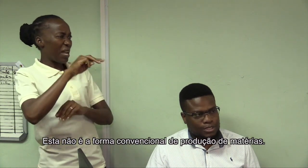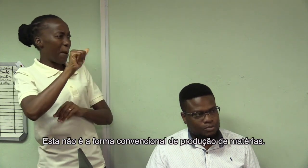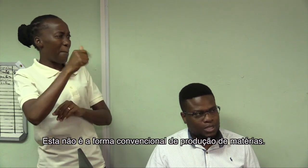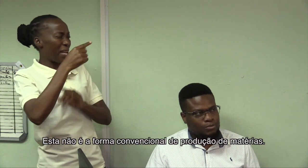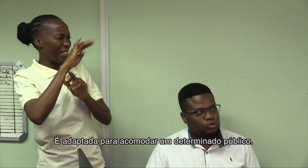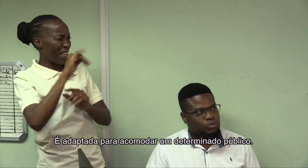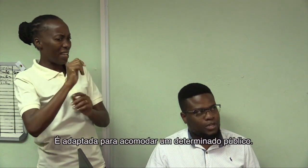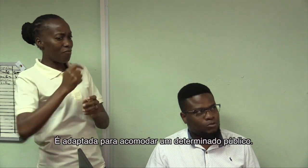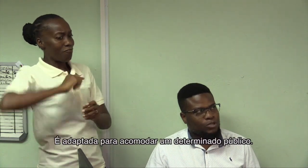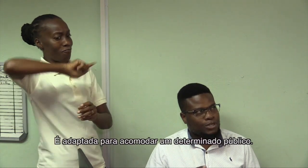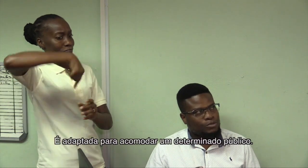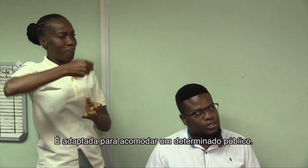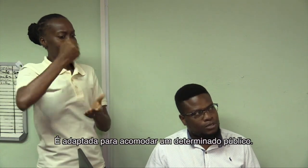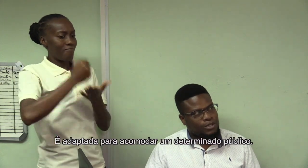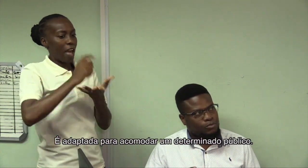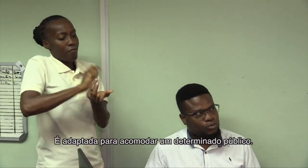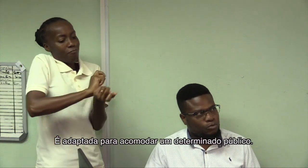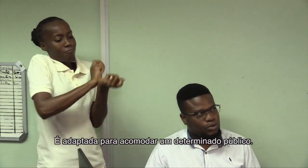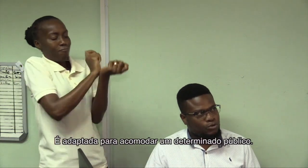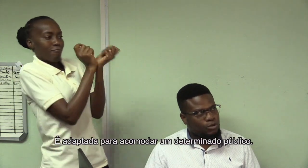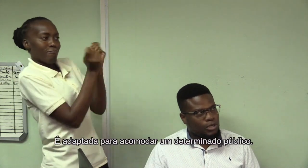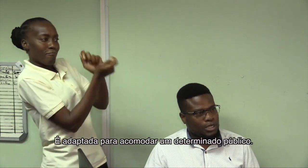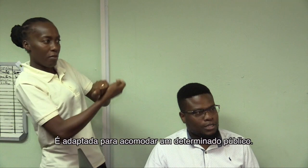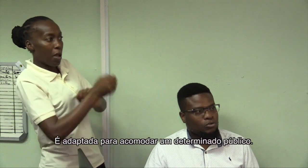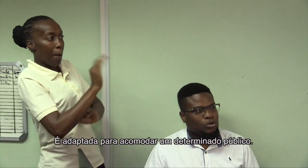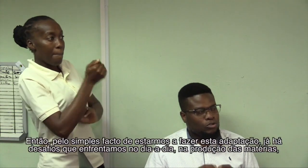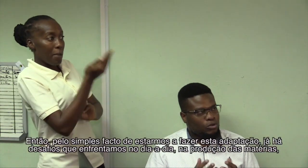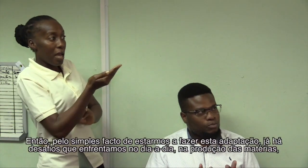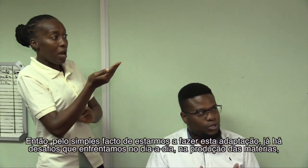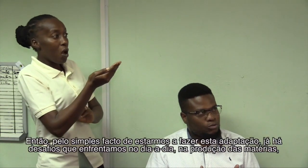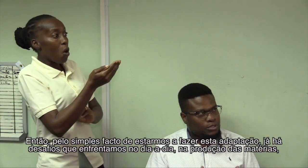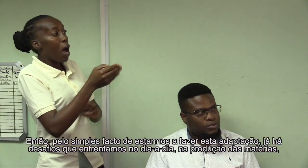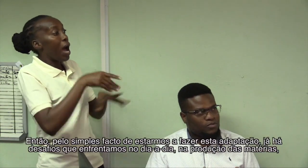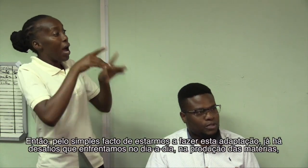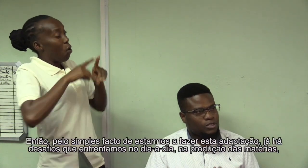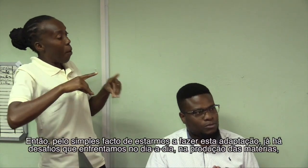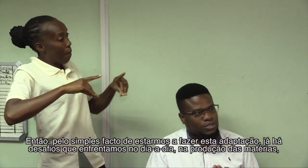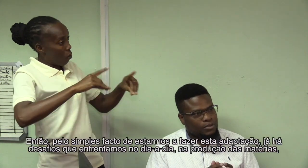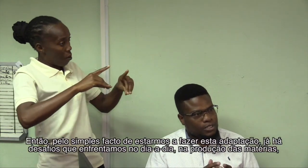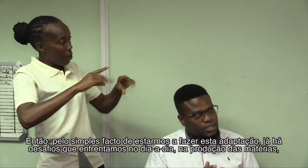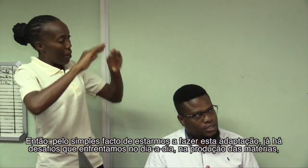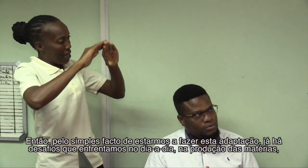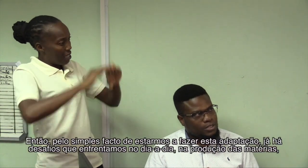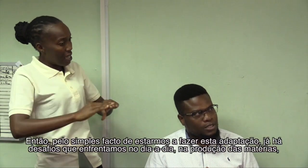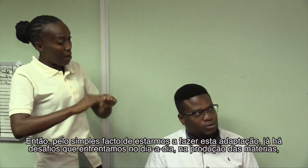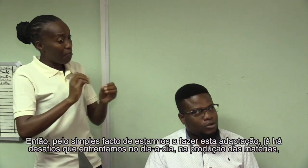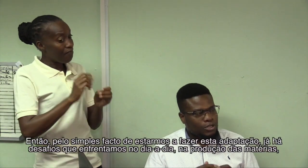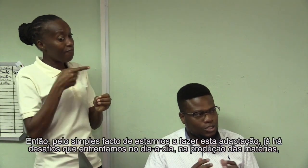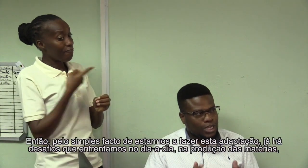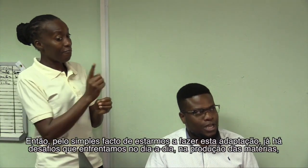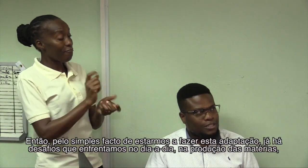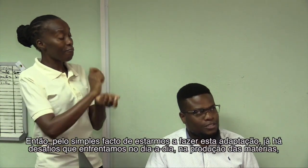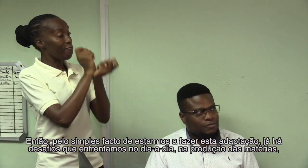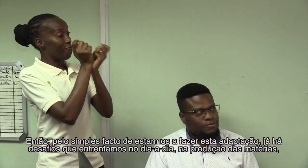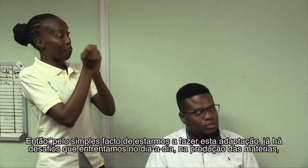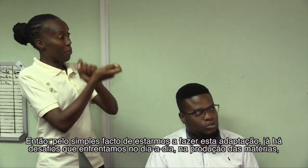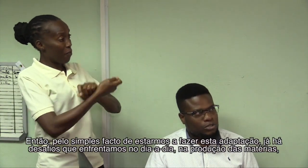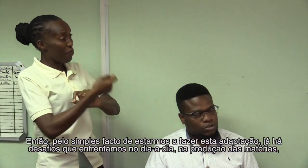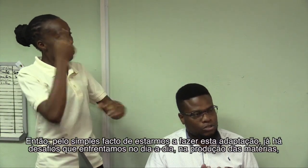adaptamos para acomodarmos um determinado público. Então, só pelo simples fato de termos a fazer esta adaptação, já há desafios que nós